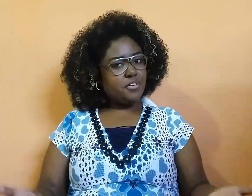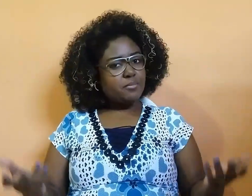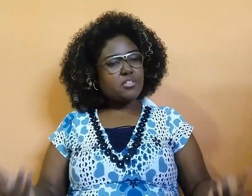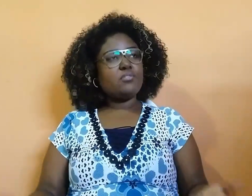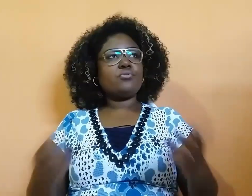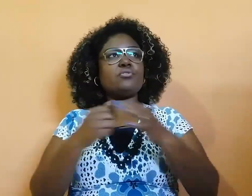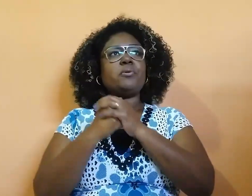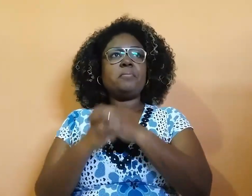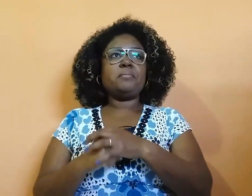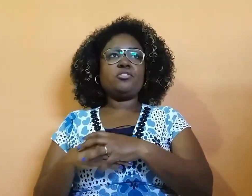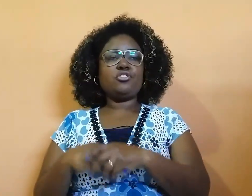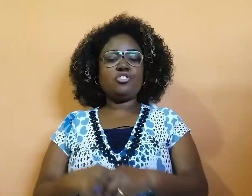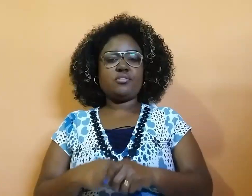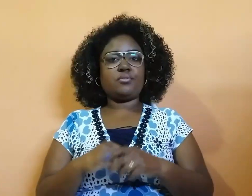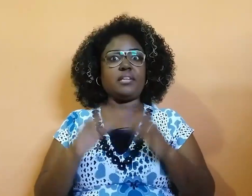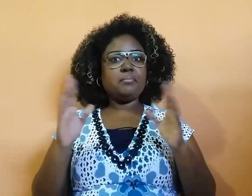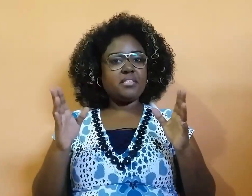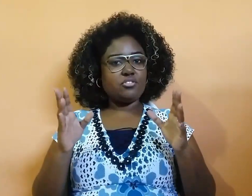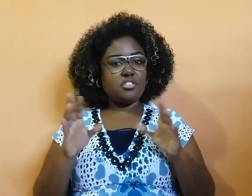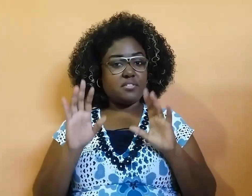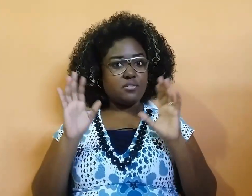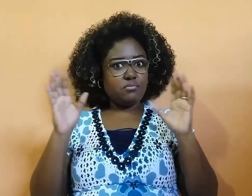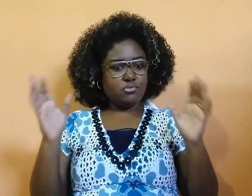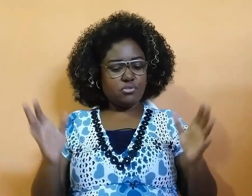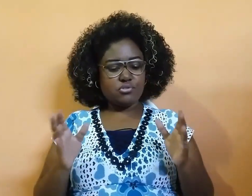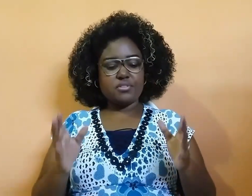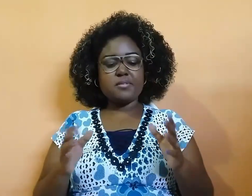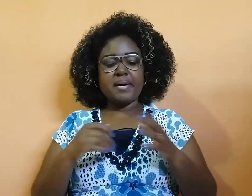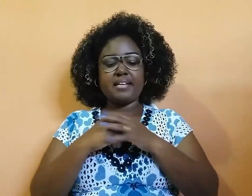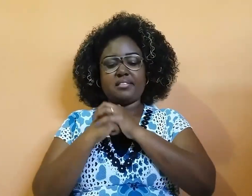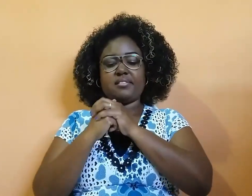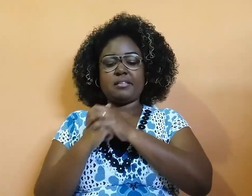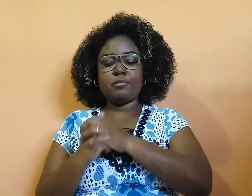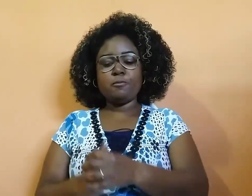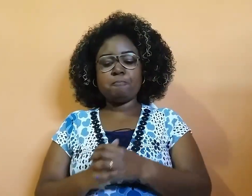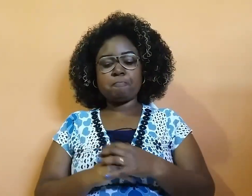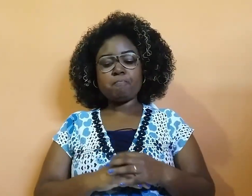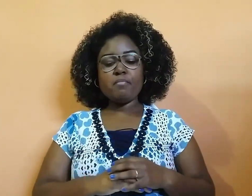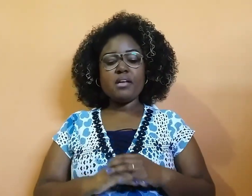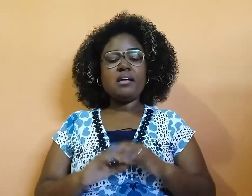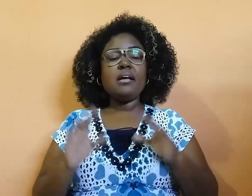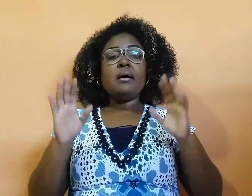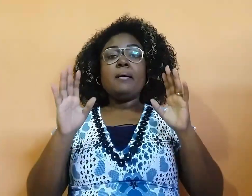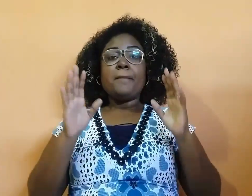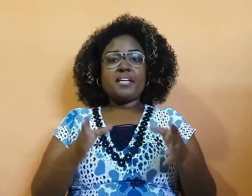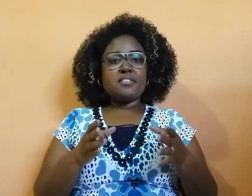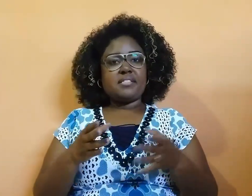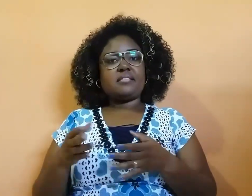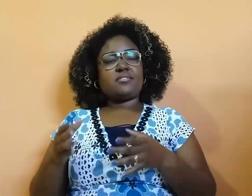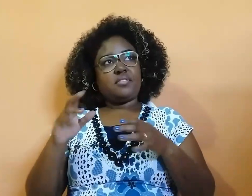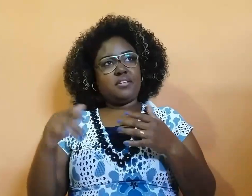vamos ao curso propriamente dito lembrando gente são noções básicas tá bom pra vocês se